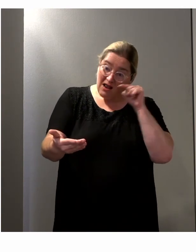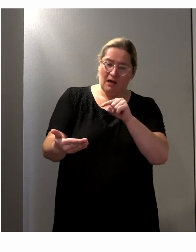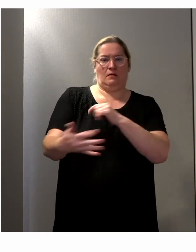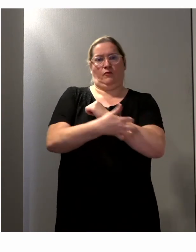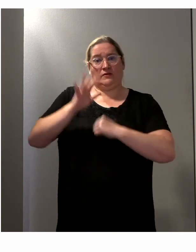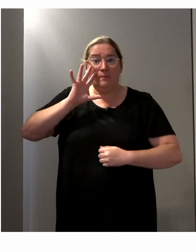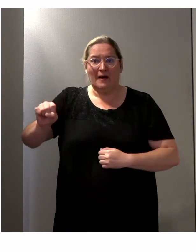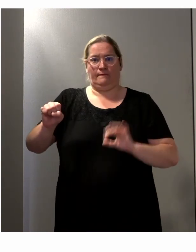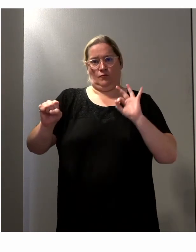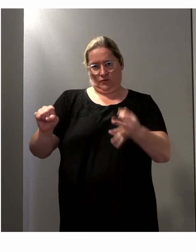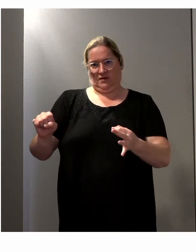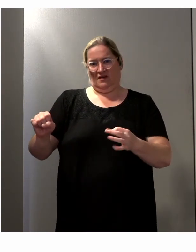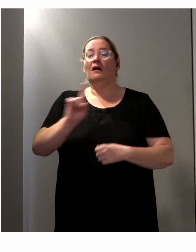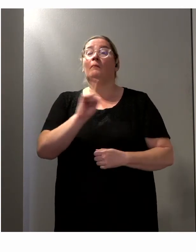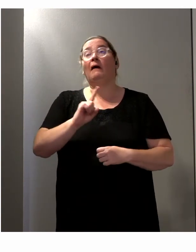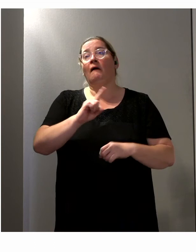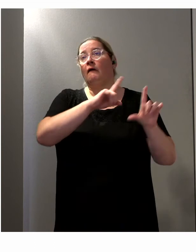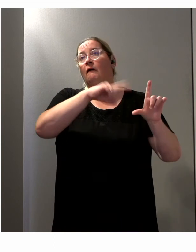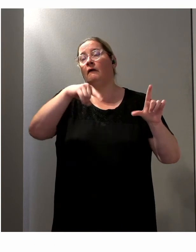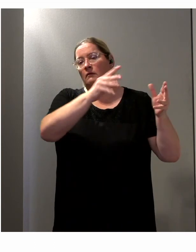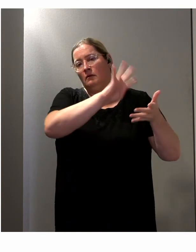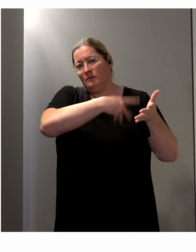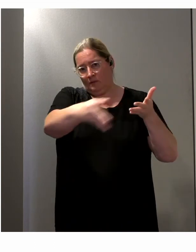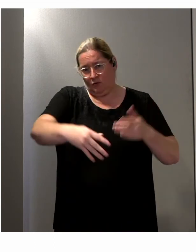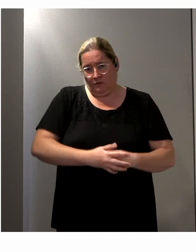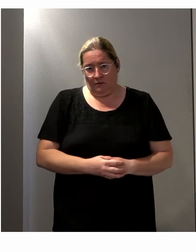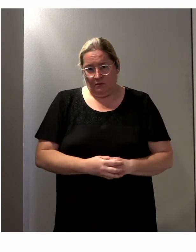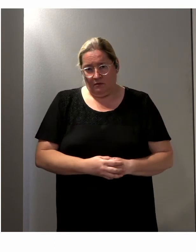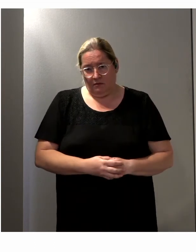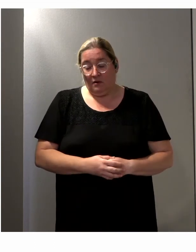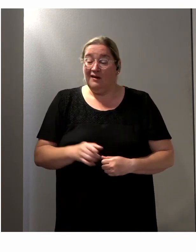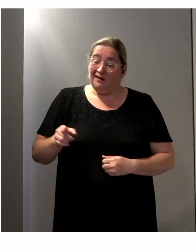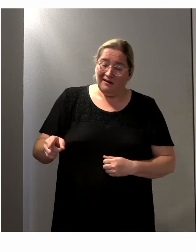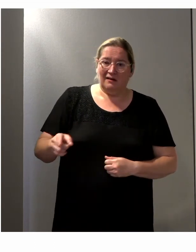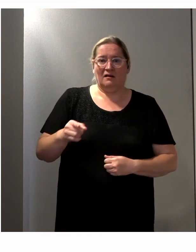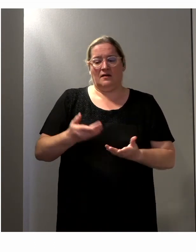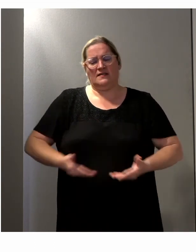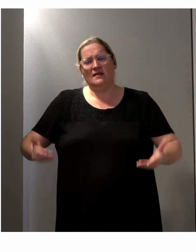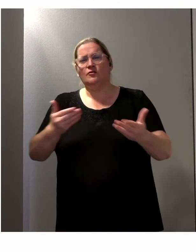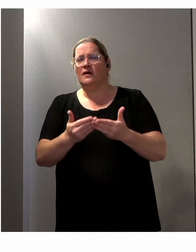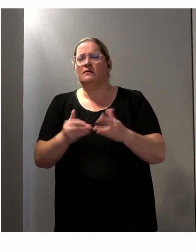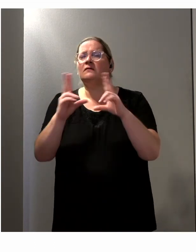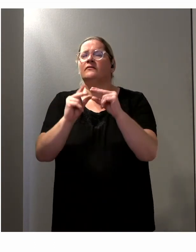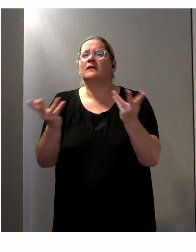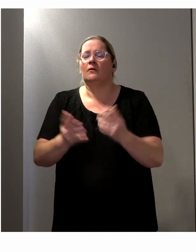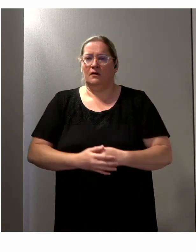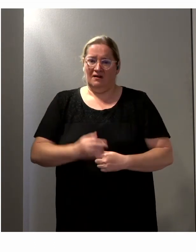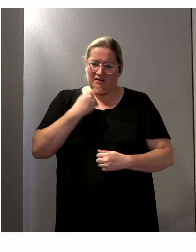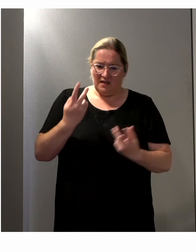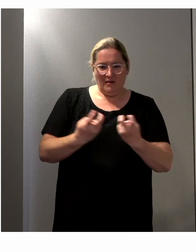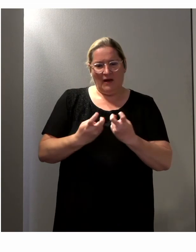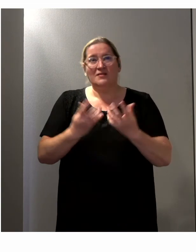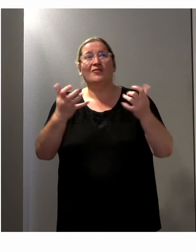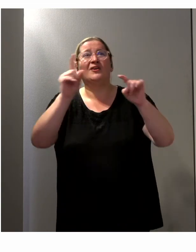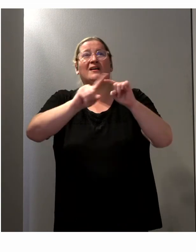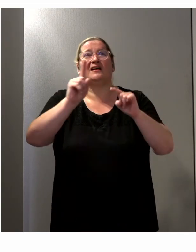la pauvreté en conditions de vie, c'est-à-dire donc un certain nombre de renoncements à certains types de biens ou pour des raisons